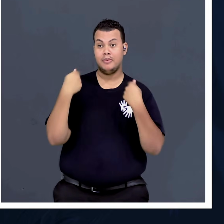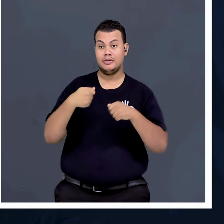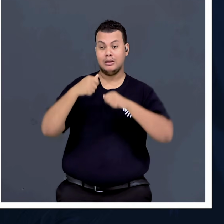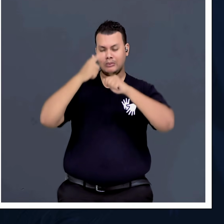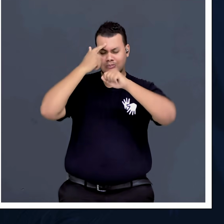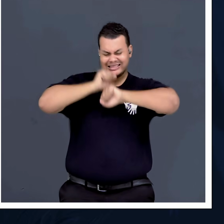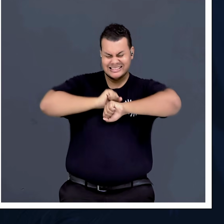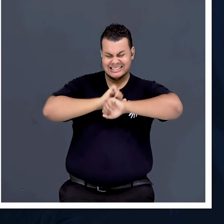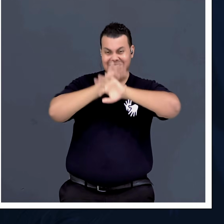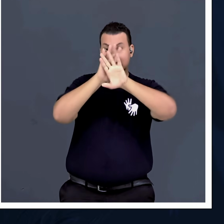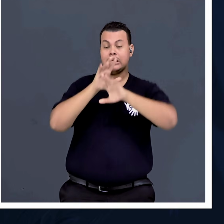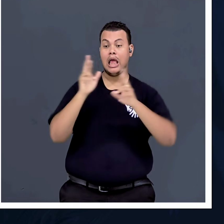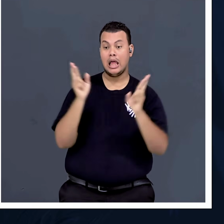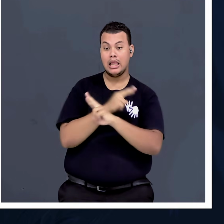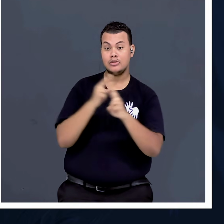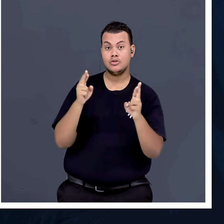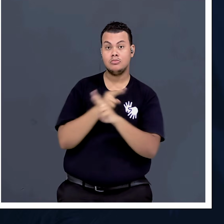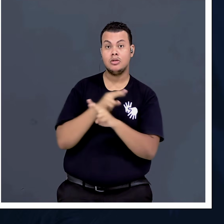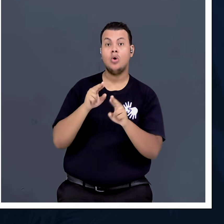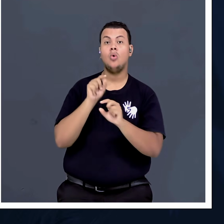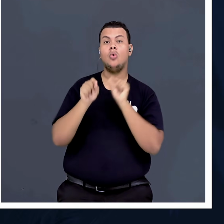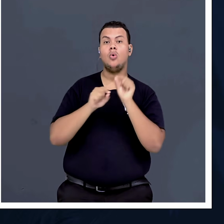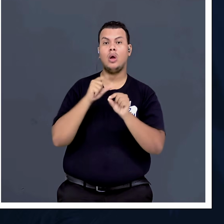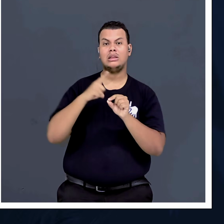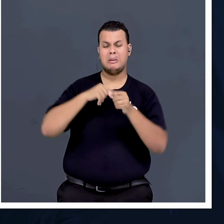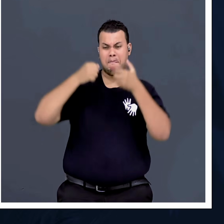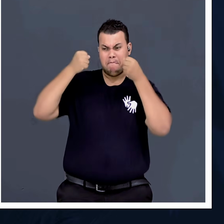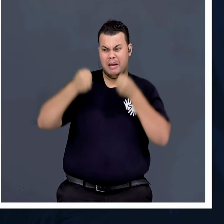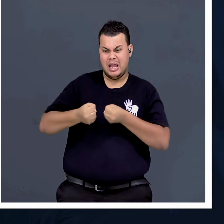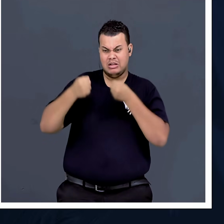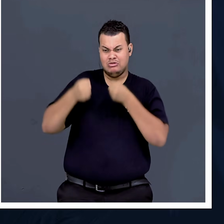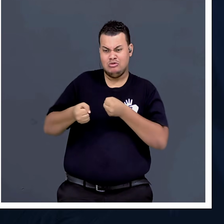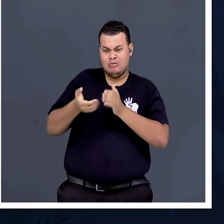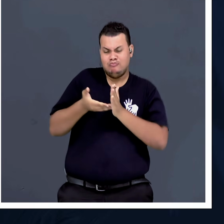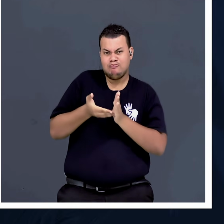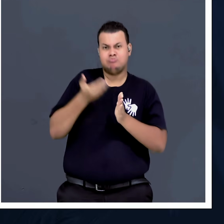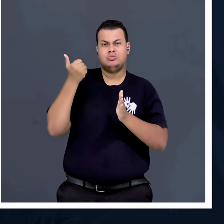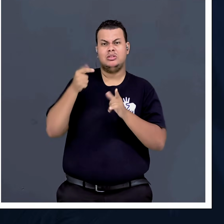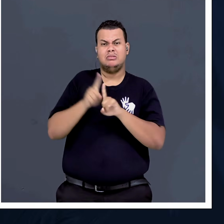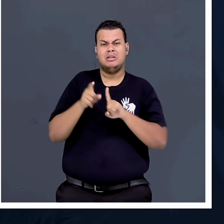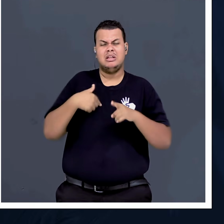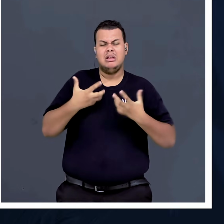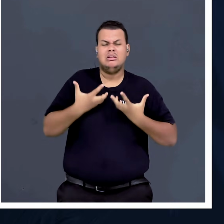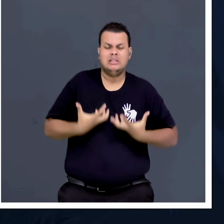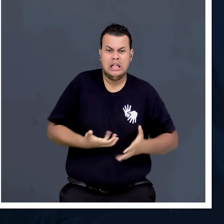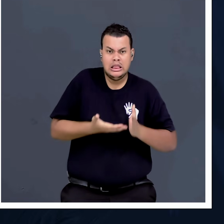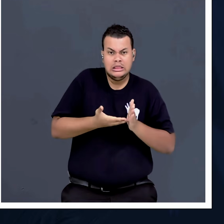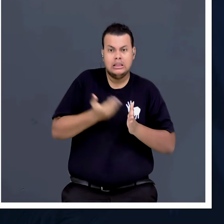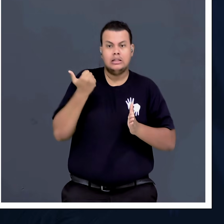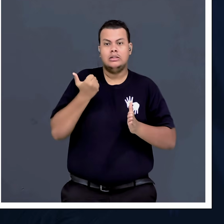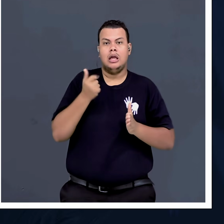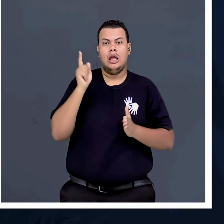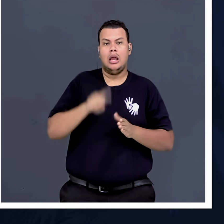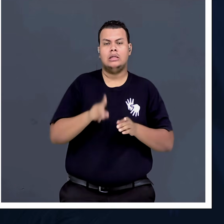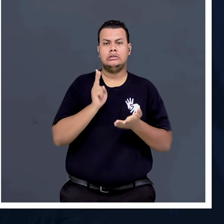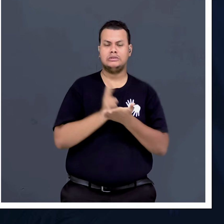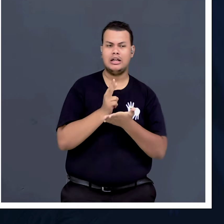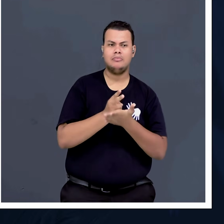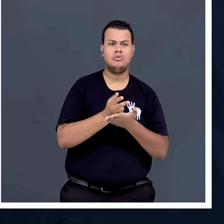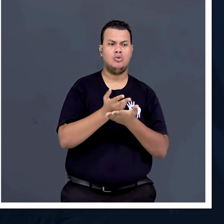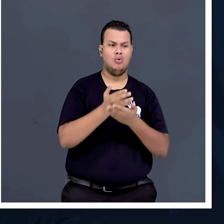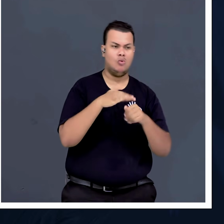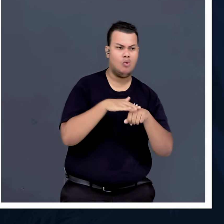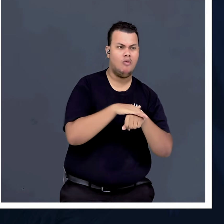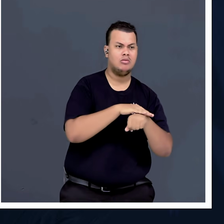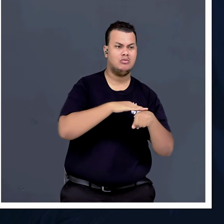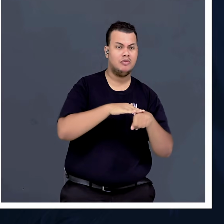os nossos relacionamentos tira de nós esse peso, esse fardo, esse cansaço de investir em